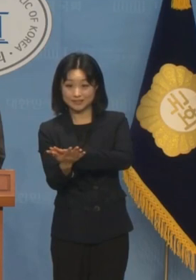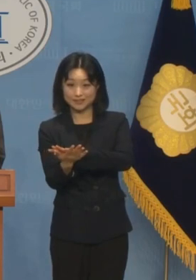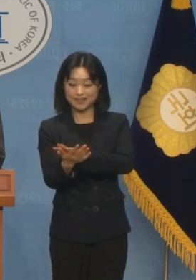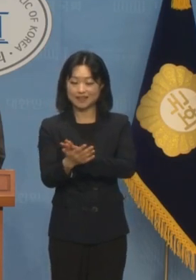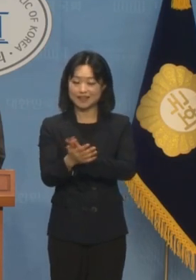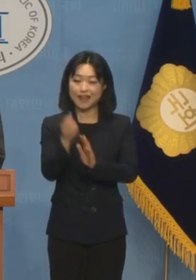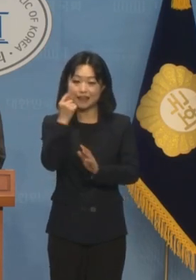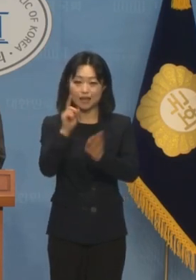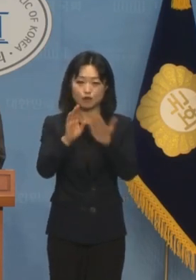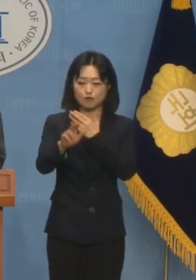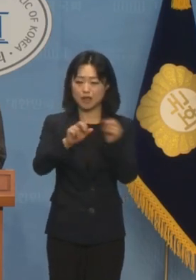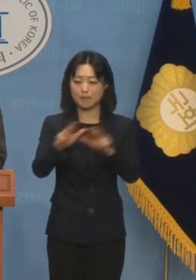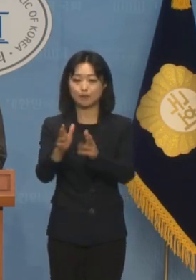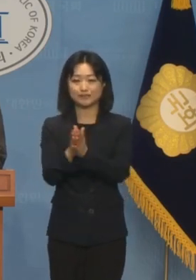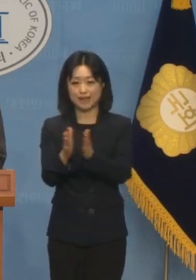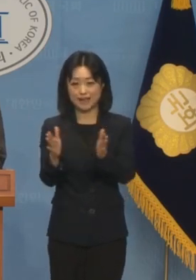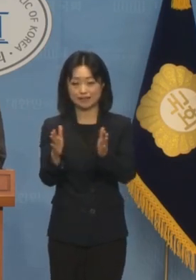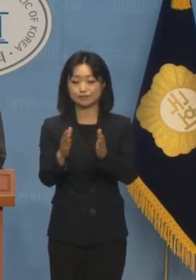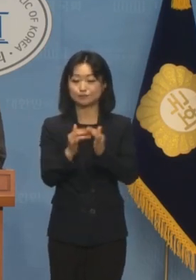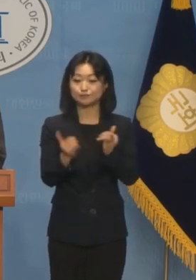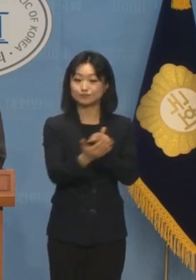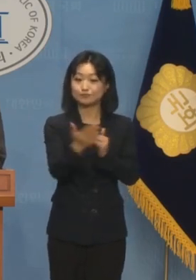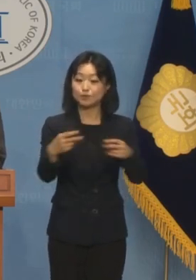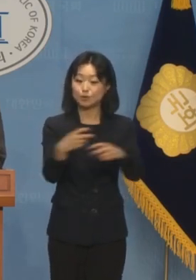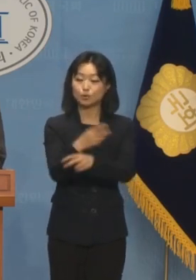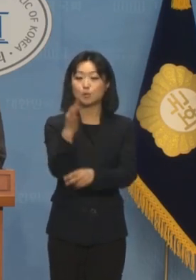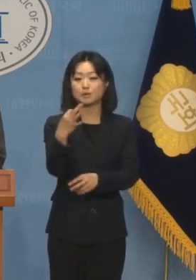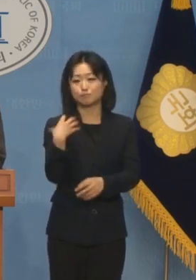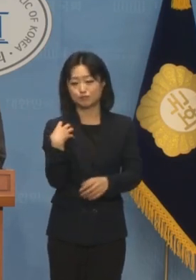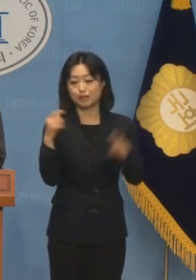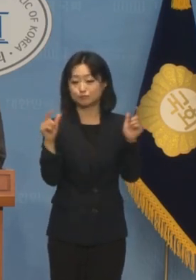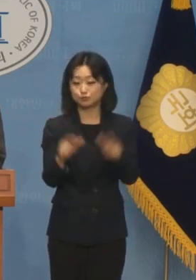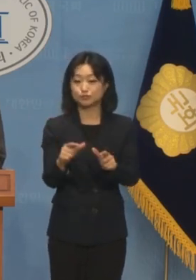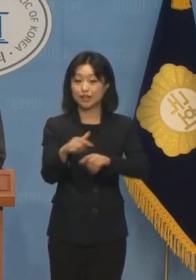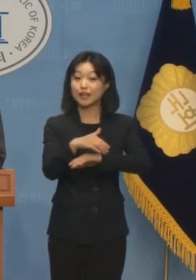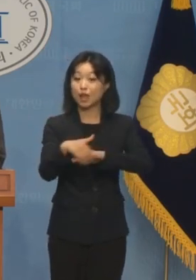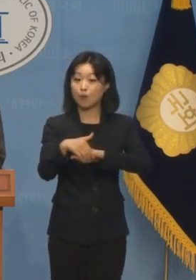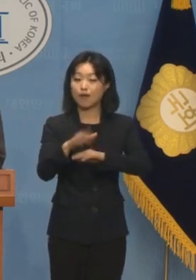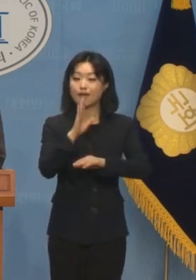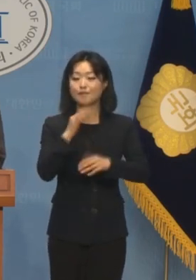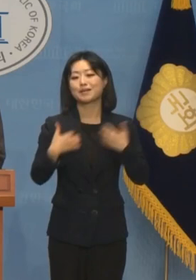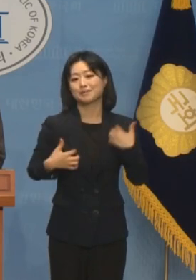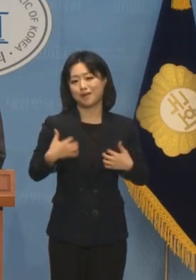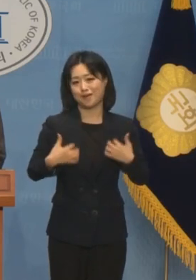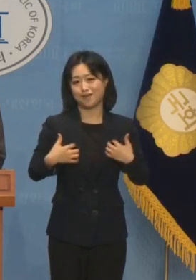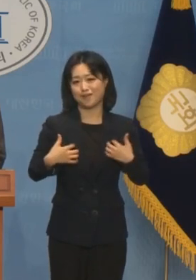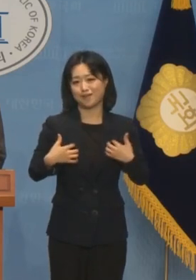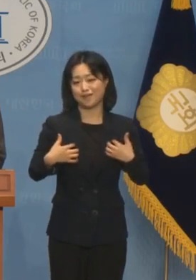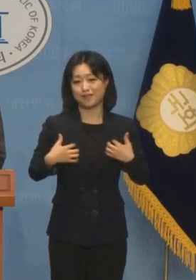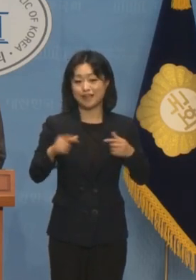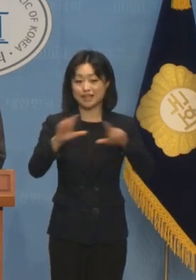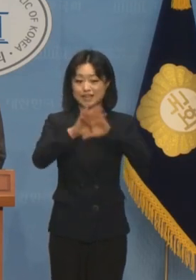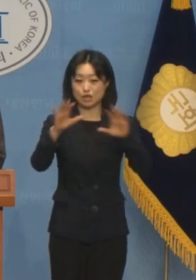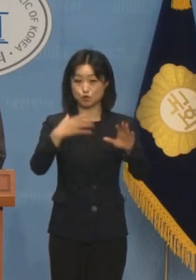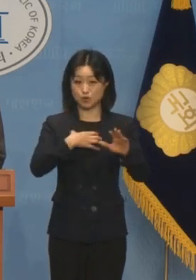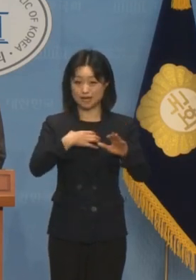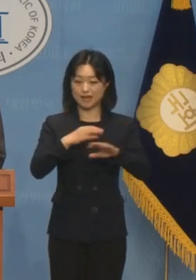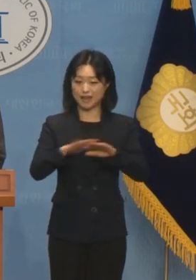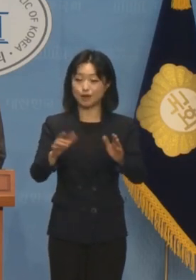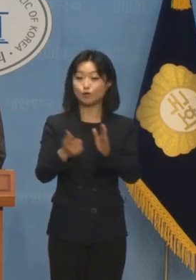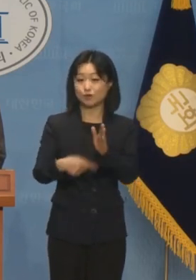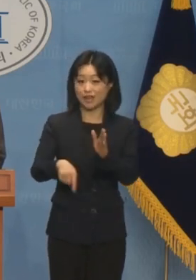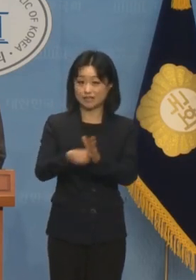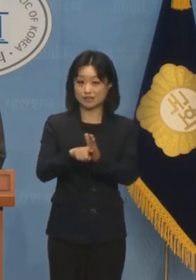시행한다고 합니다. 국민들의 교통비 부담을 줄여주는 정책은 환영입니다. 기후위기 극복을